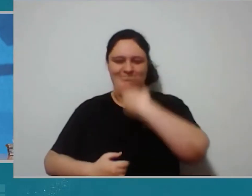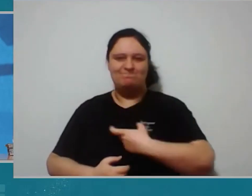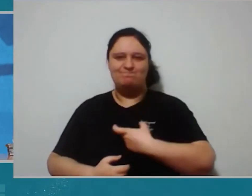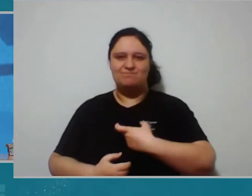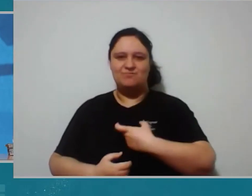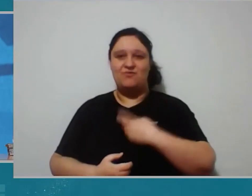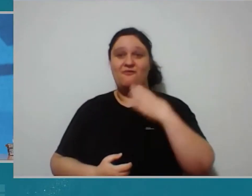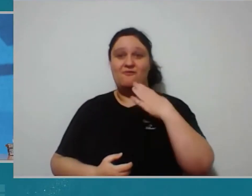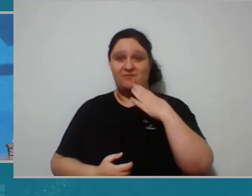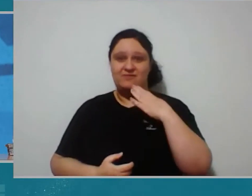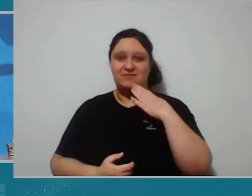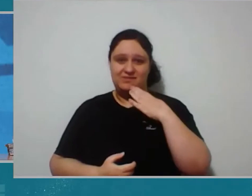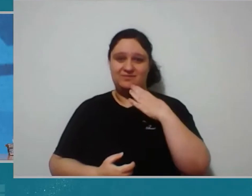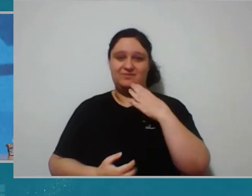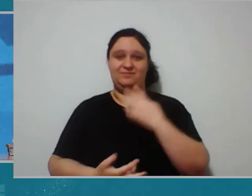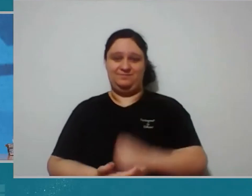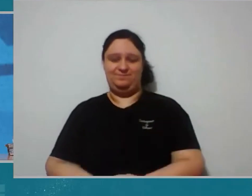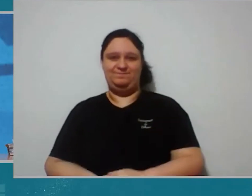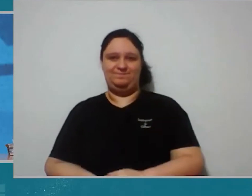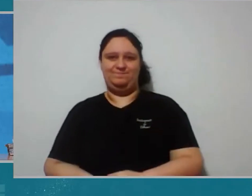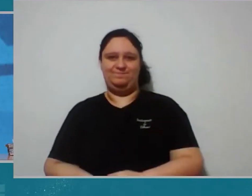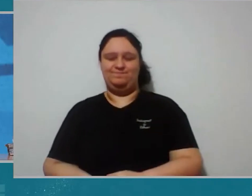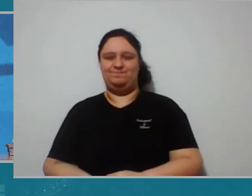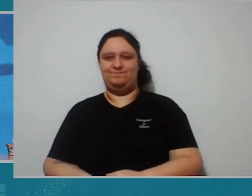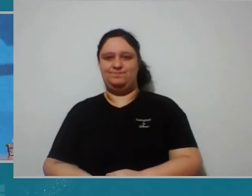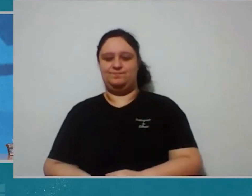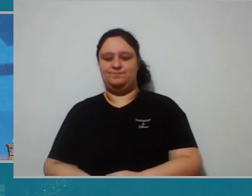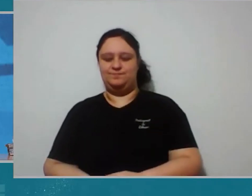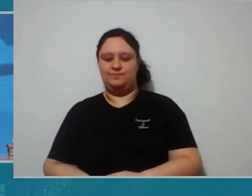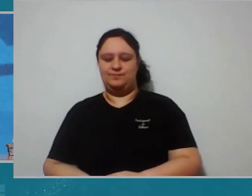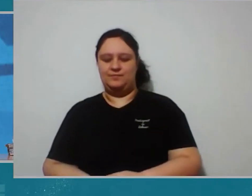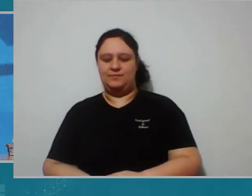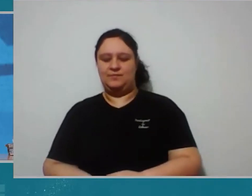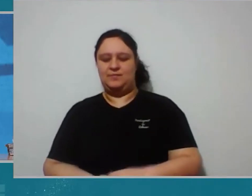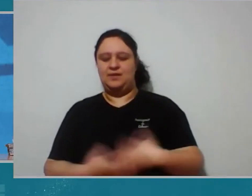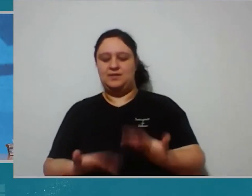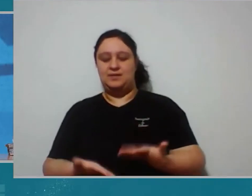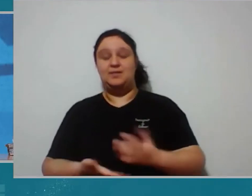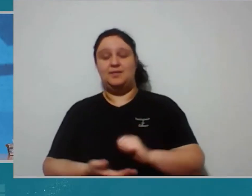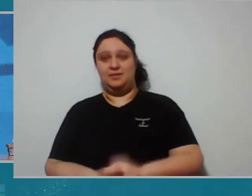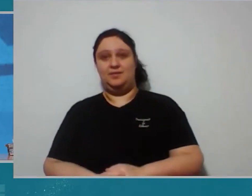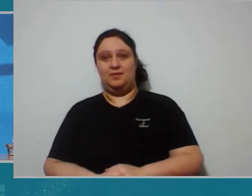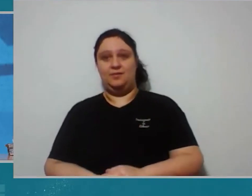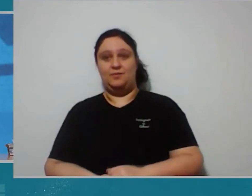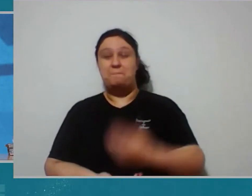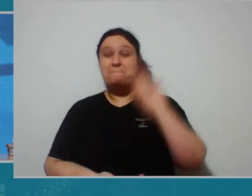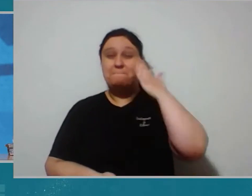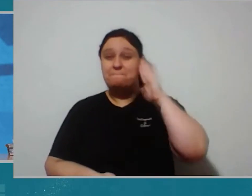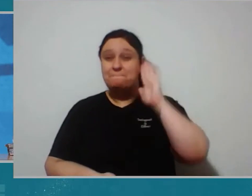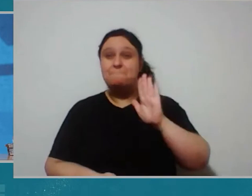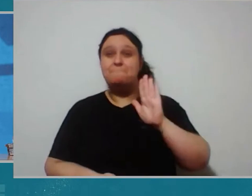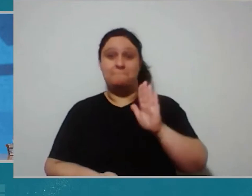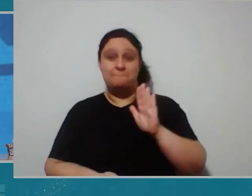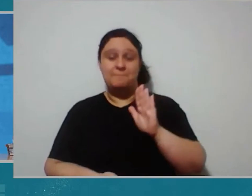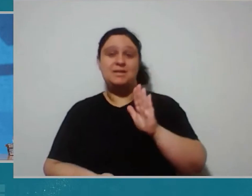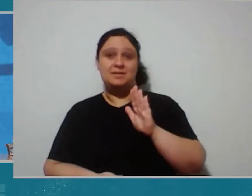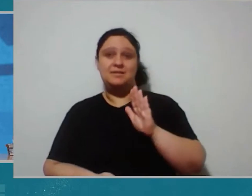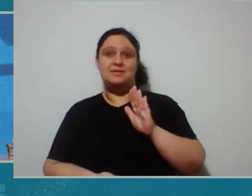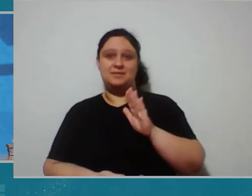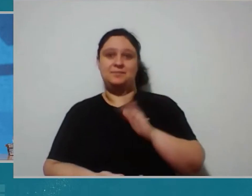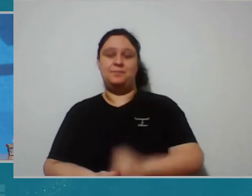Essa pedra angular é a principal pedra para edifício de